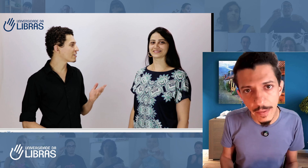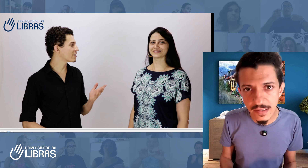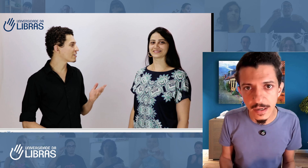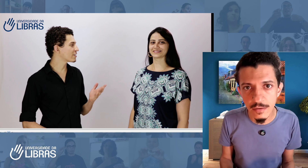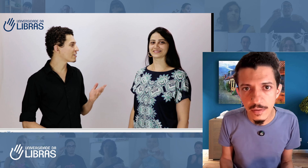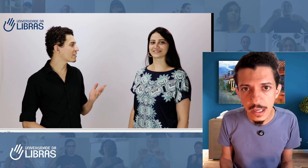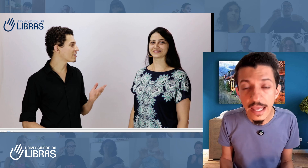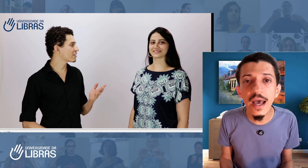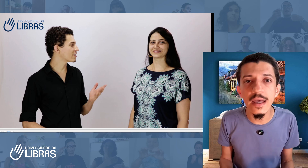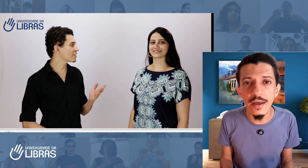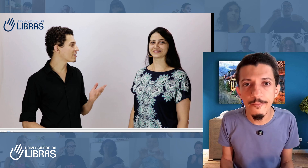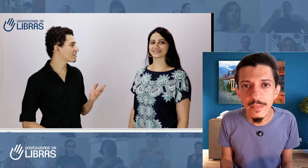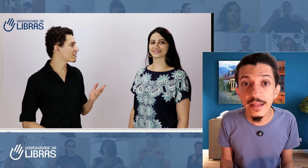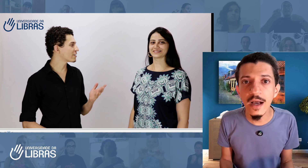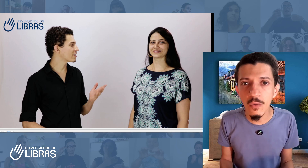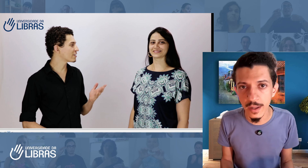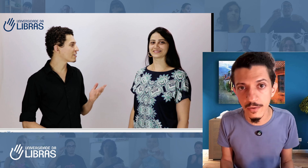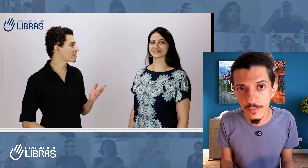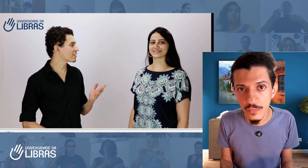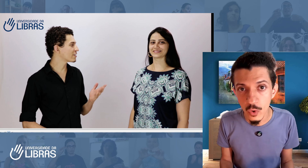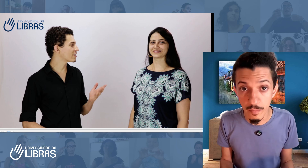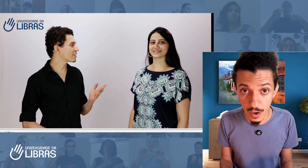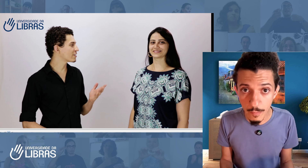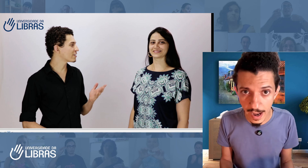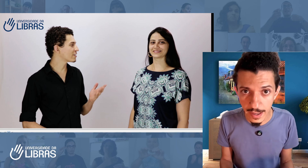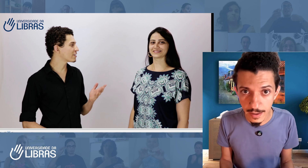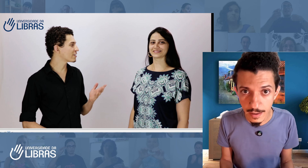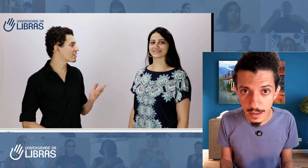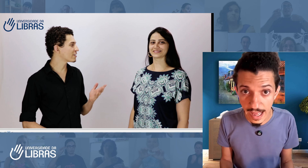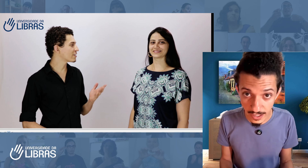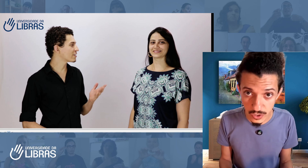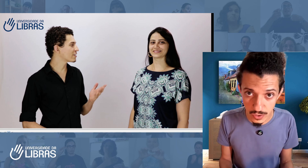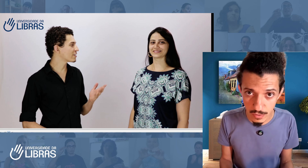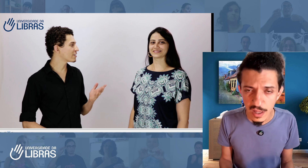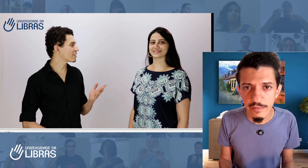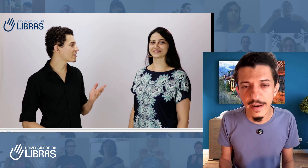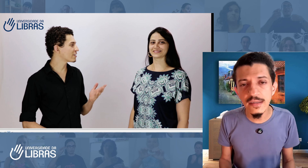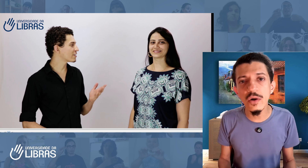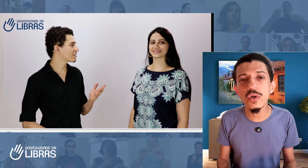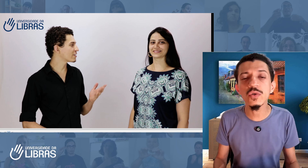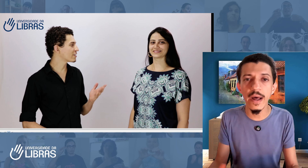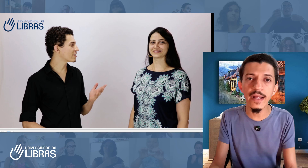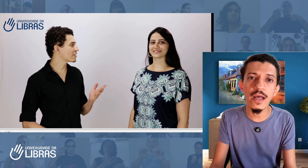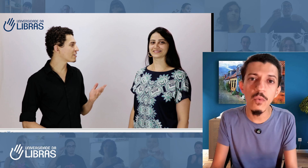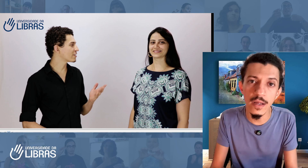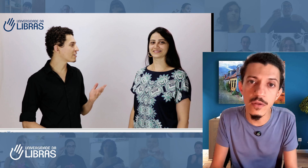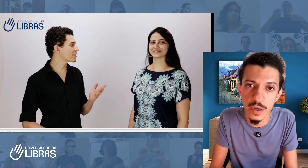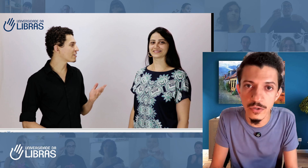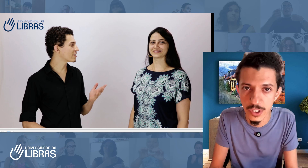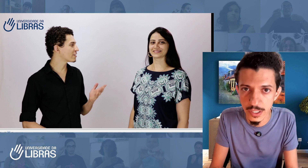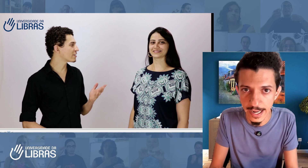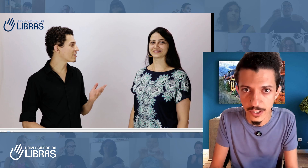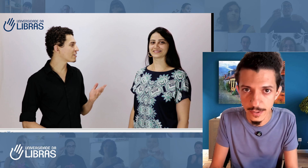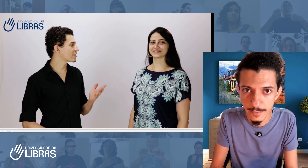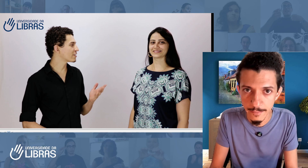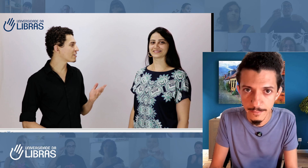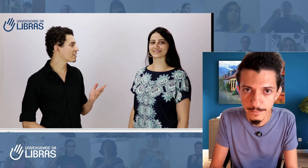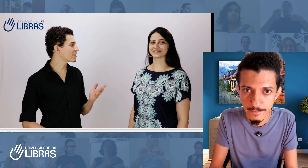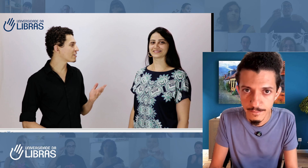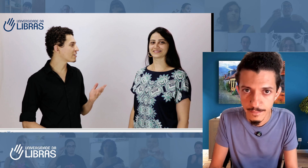está passando. E aí? Até quando? O meu pai, Edson, faleceu aos 44 anos de